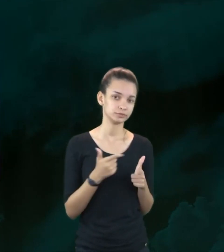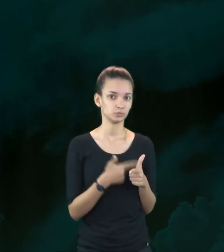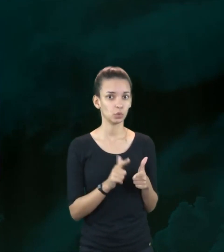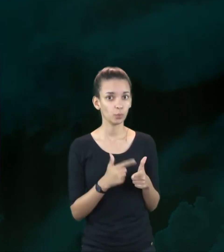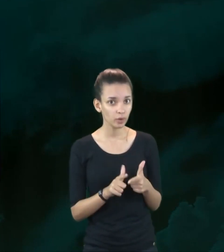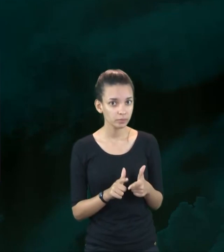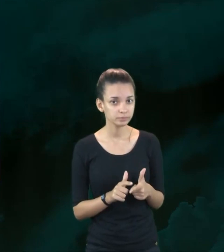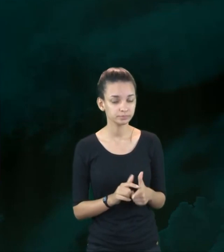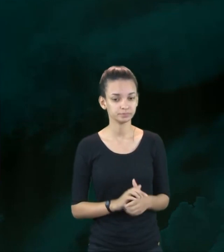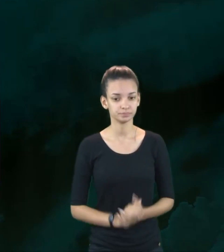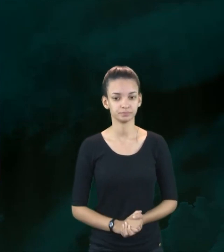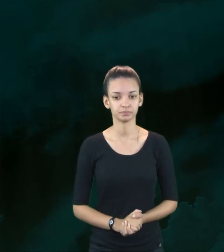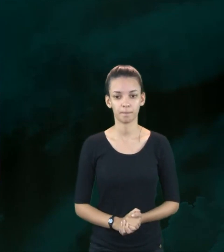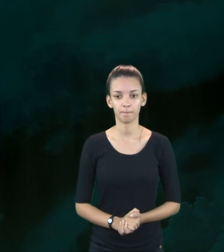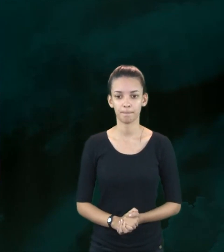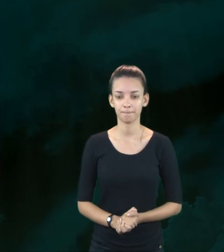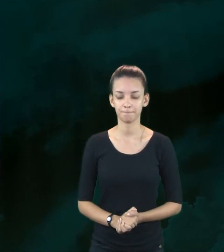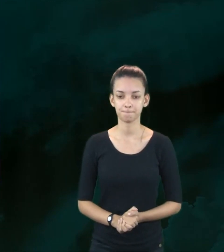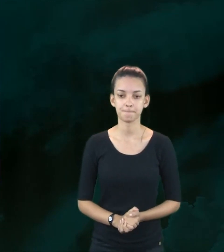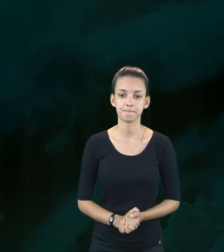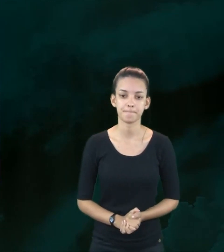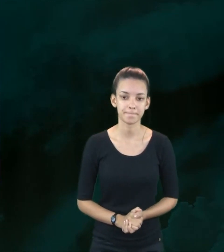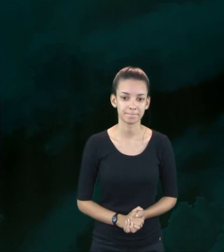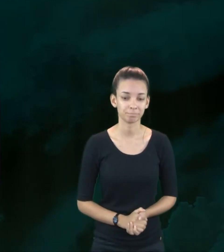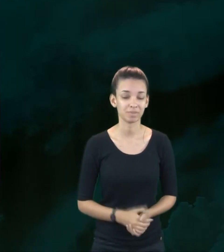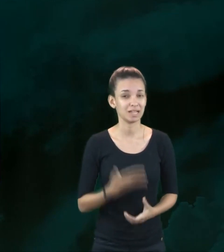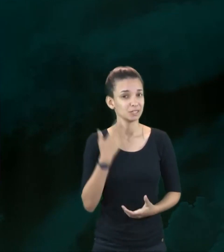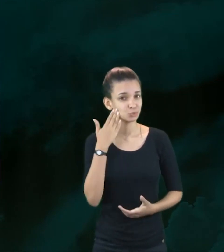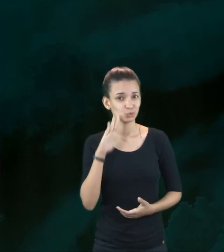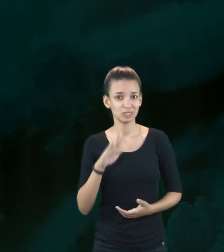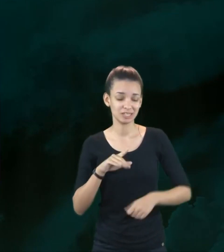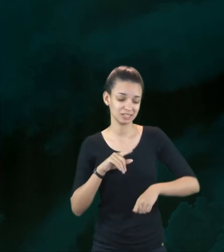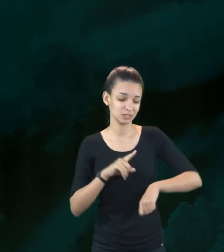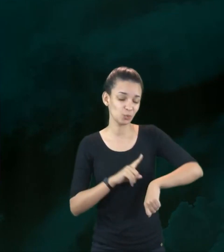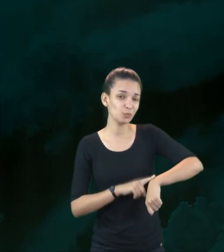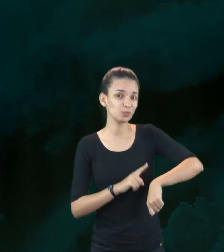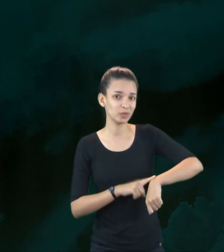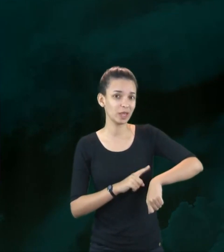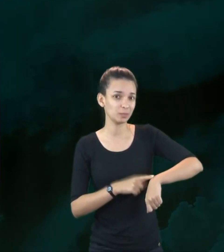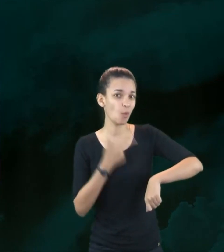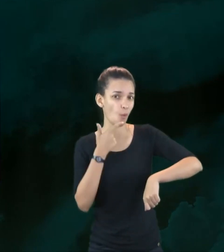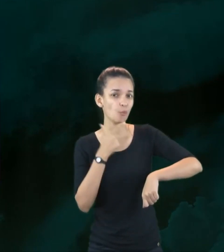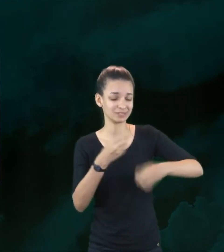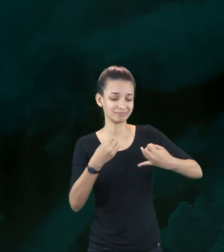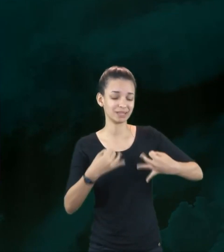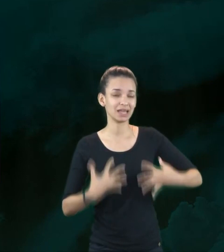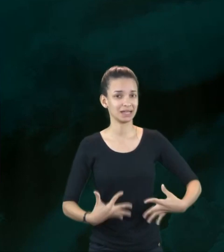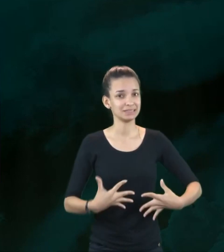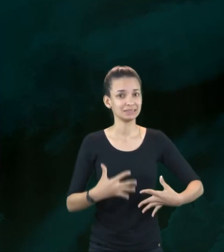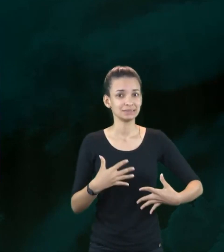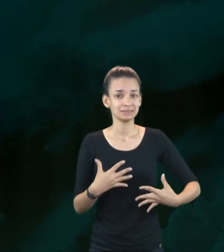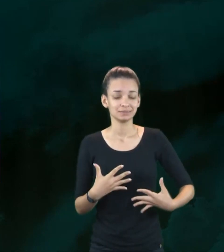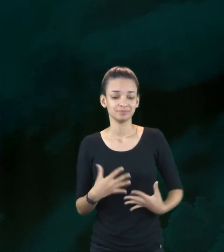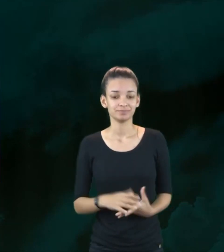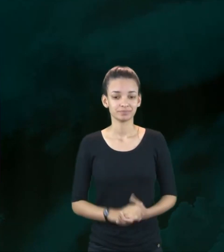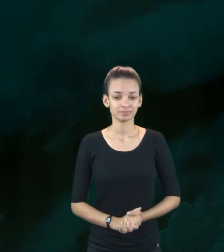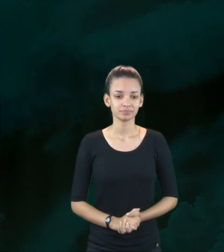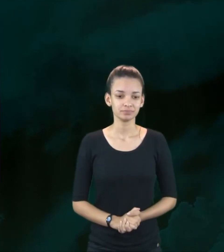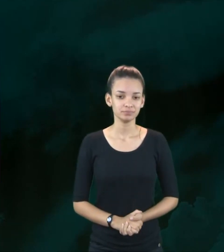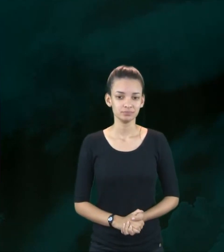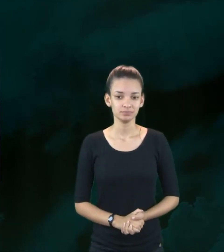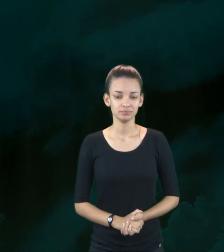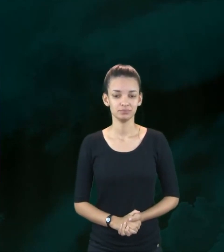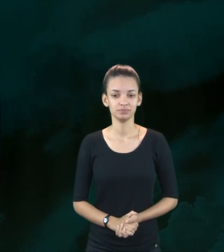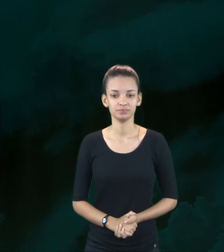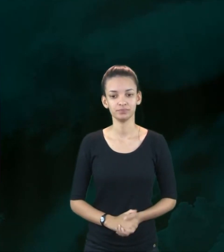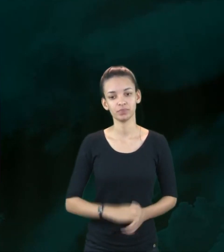dar hoje. Para terminar o que eu quero falar. No capítulo 10 de Gênesis,